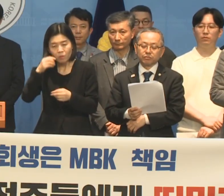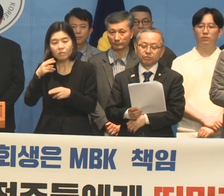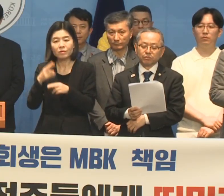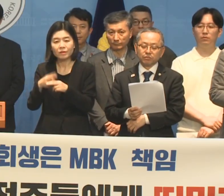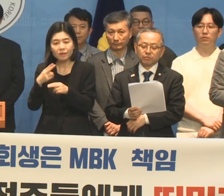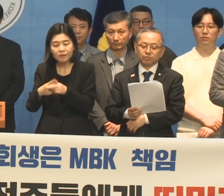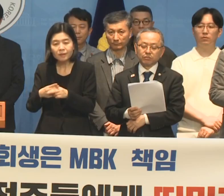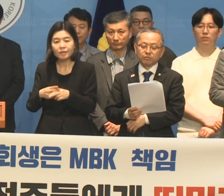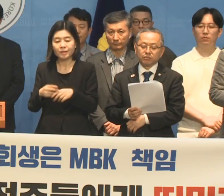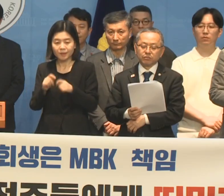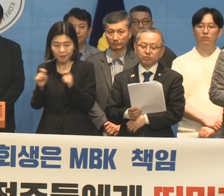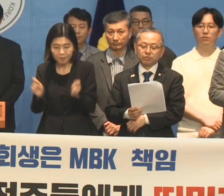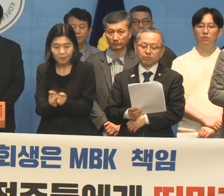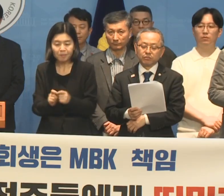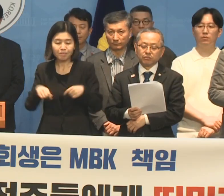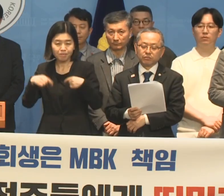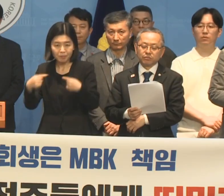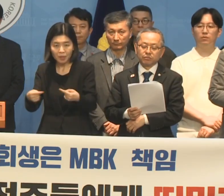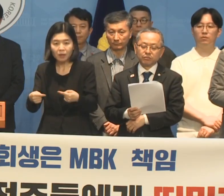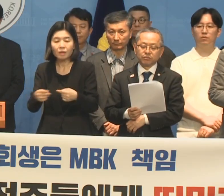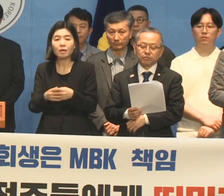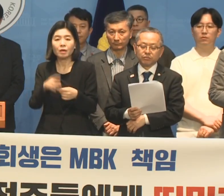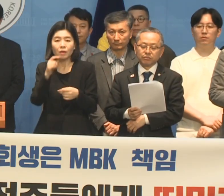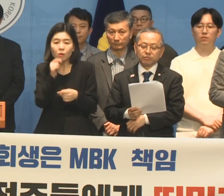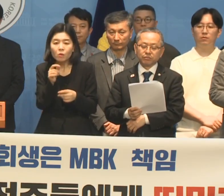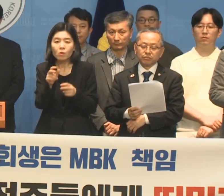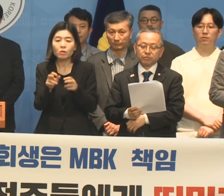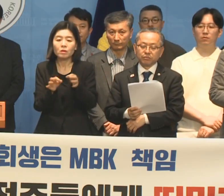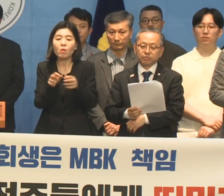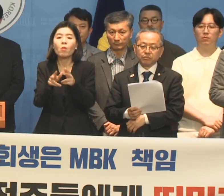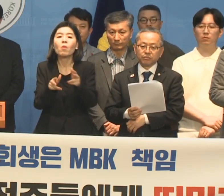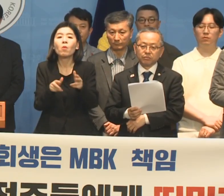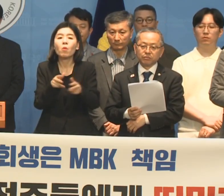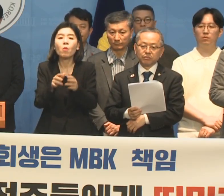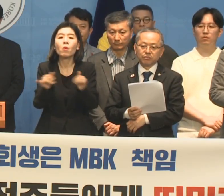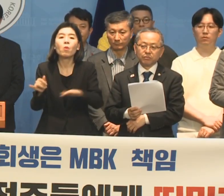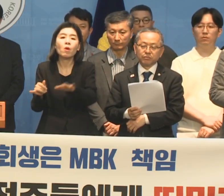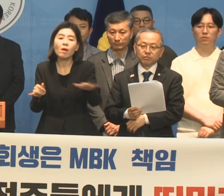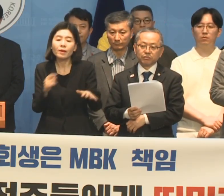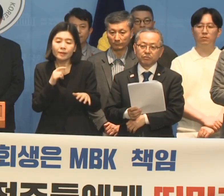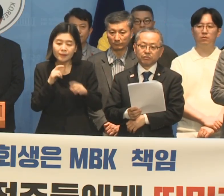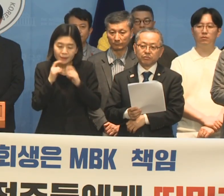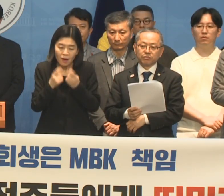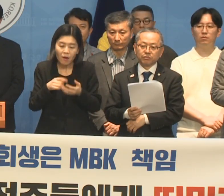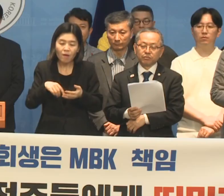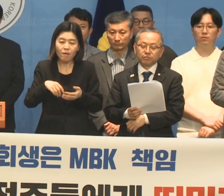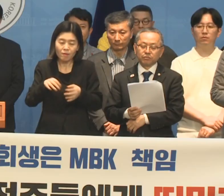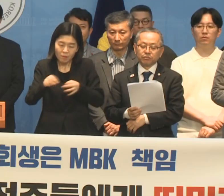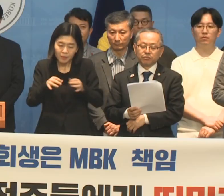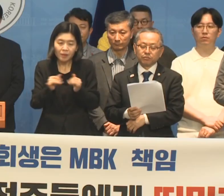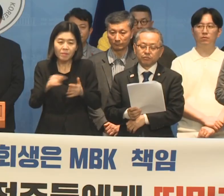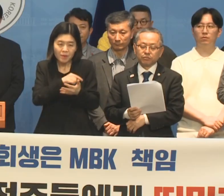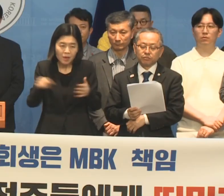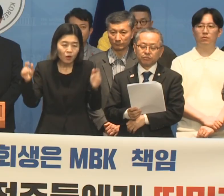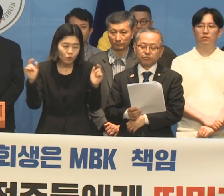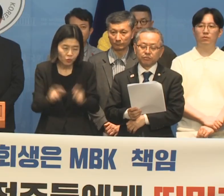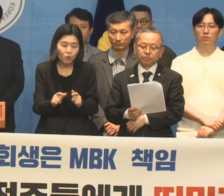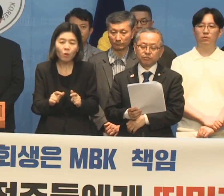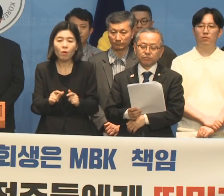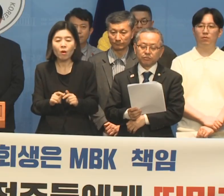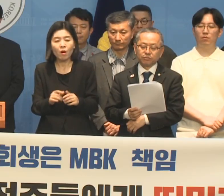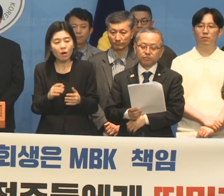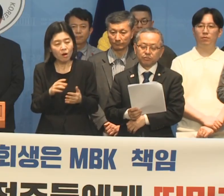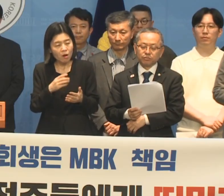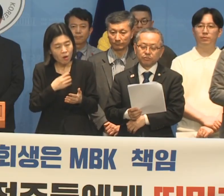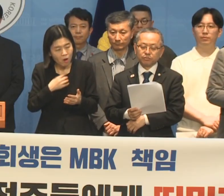TF에 참여하여 소상공인 자영업자분들의 피해를 줄이고 애로사항을 해결해서 함께